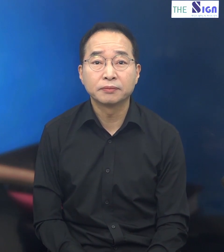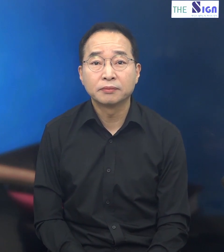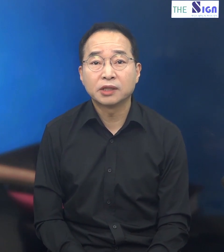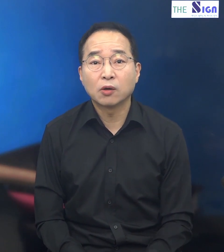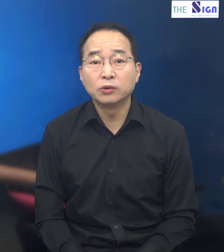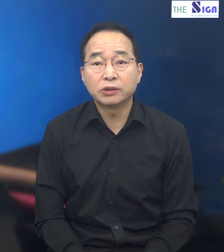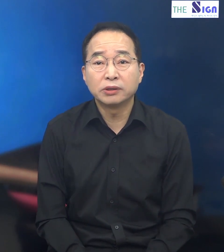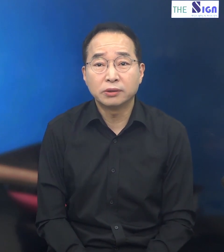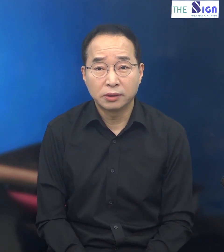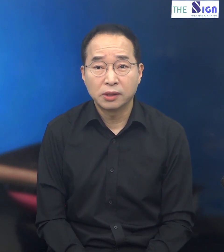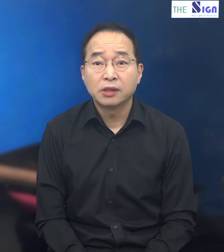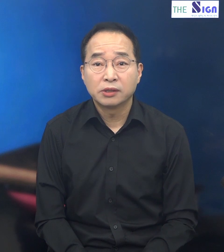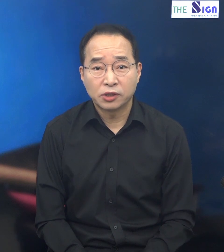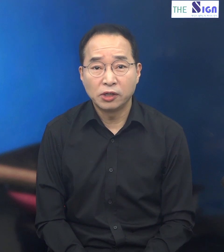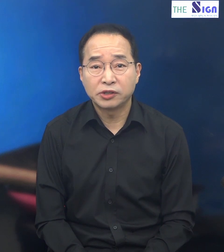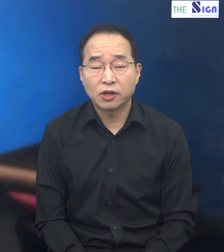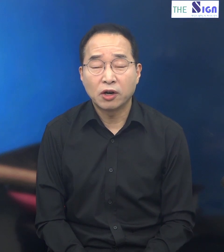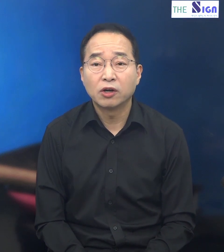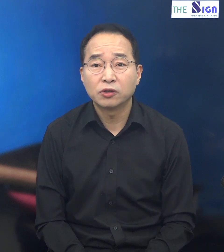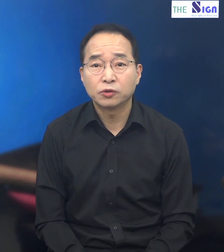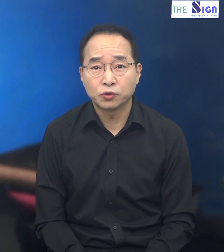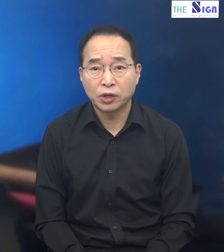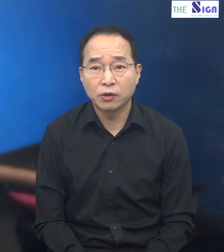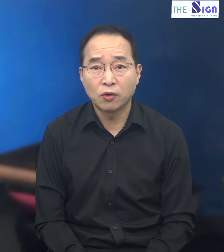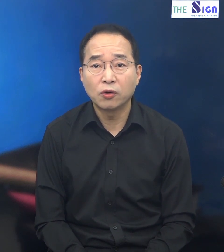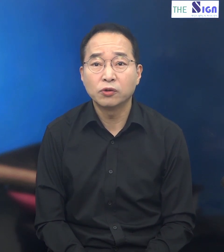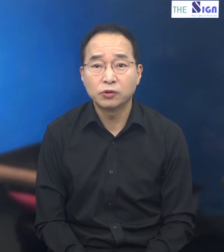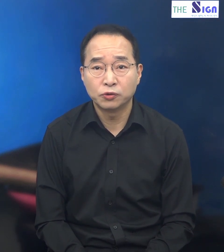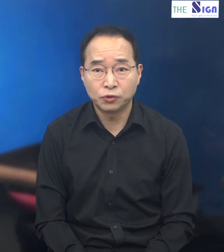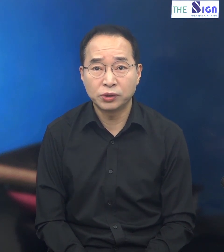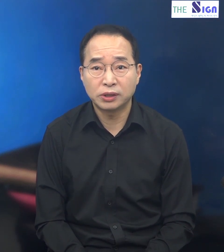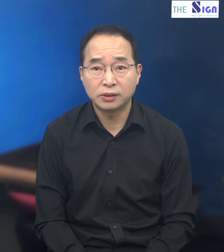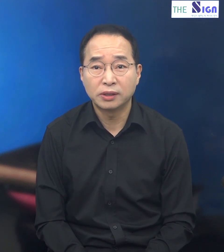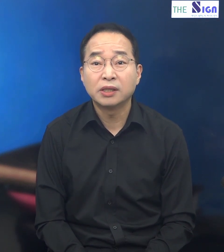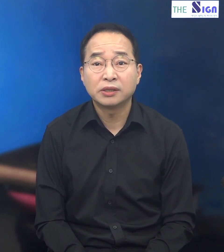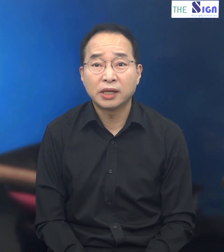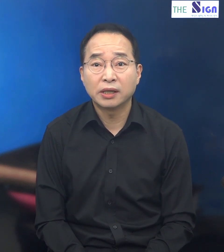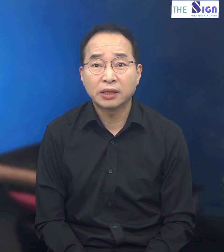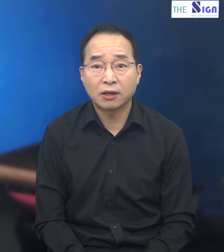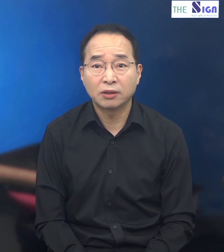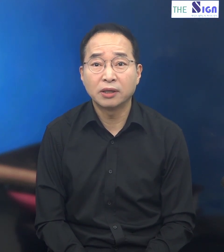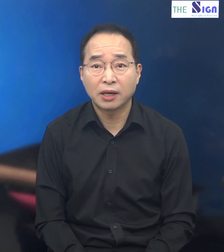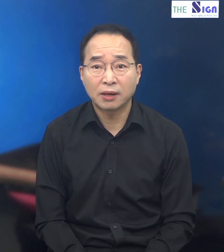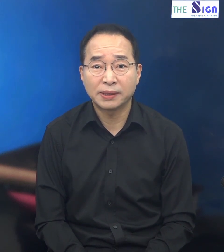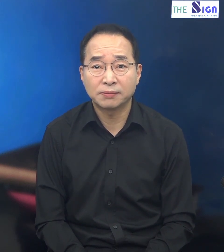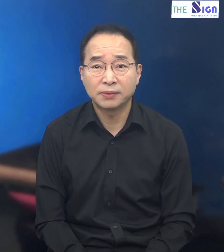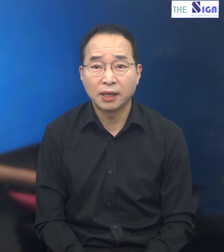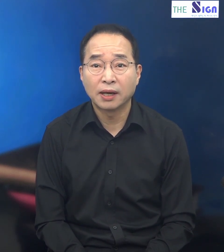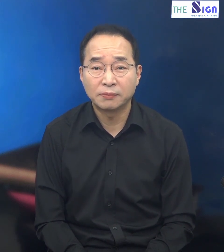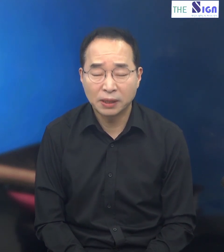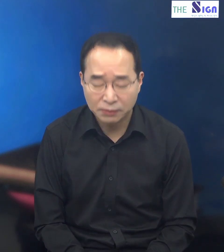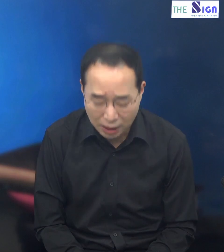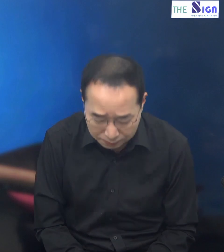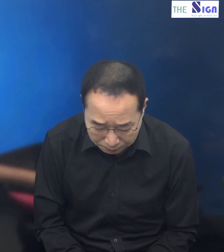자, 오늘은 철저, 최고, 추진 세 단어를 알아봤습니다. 감사합니다.